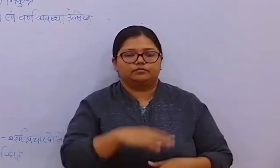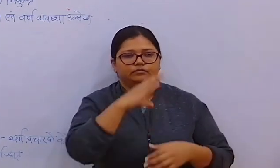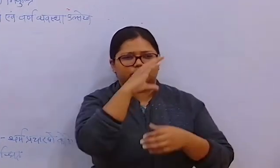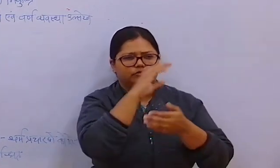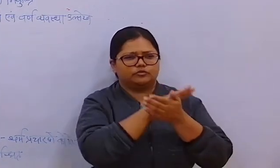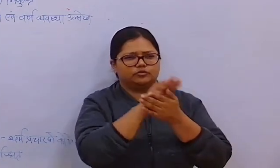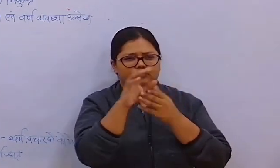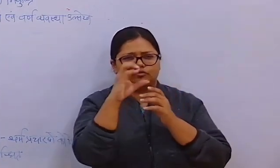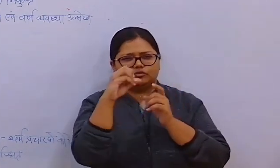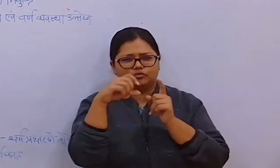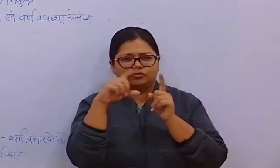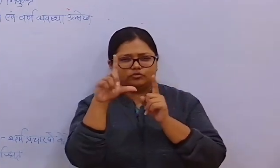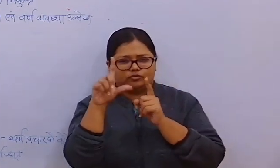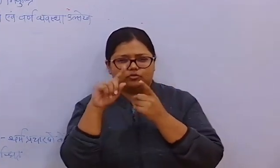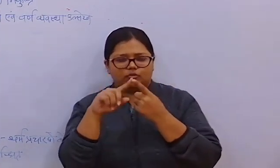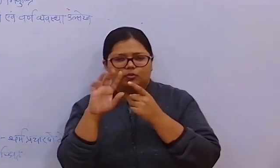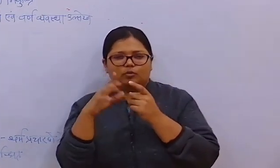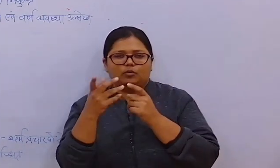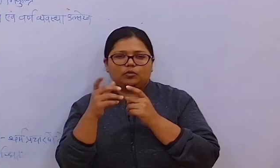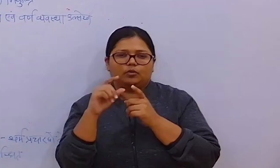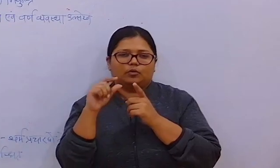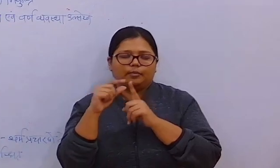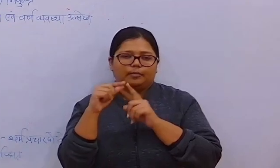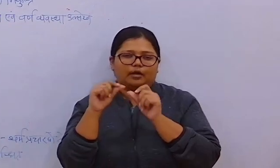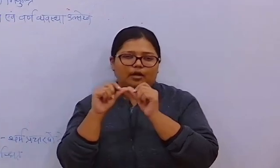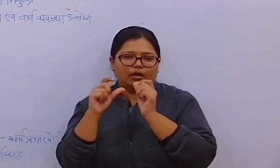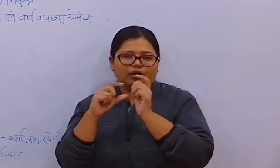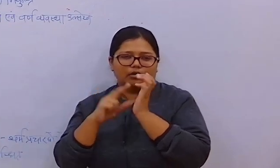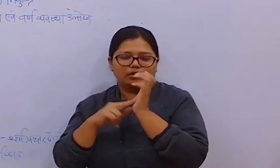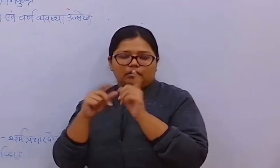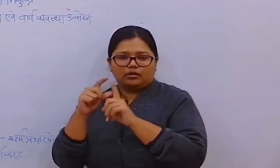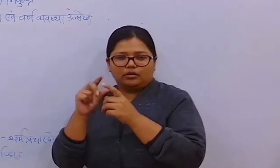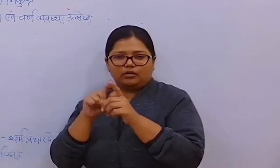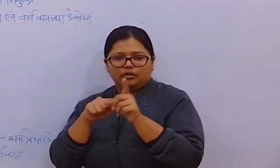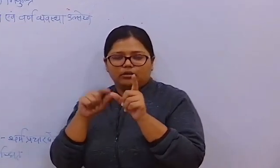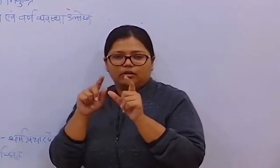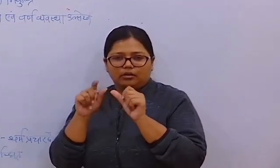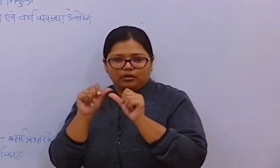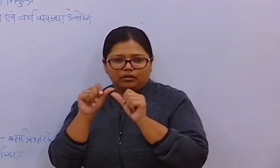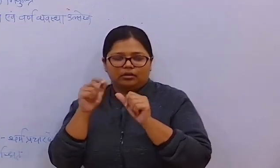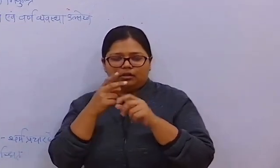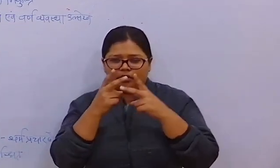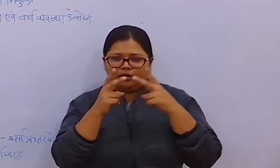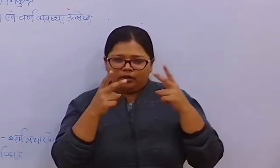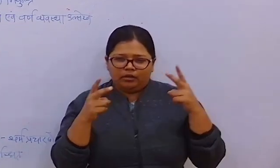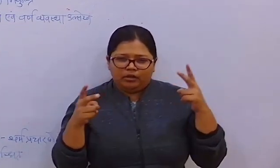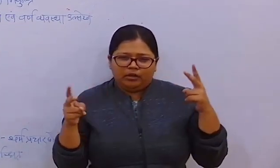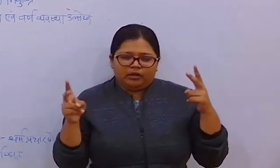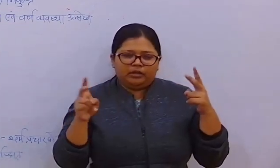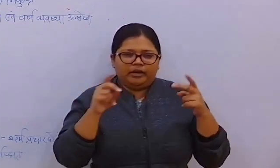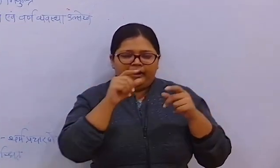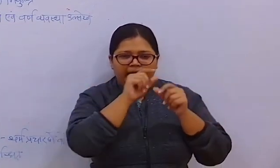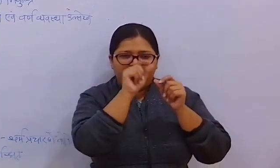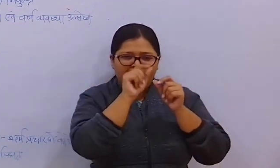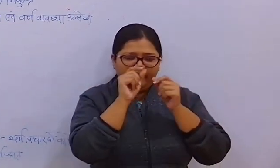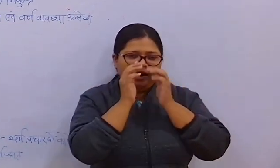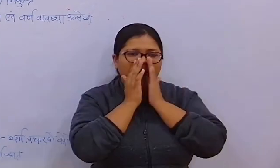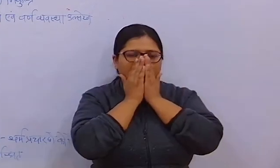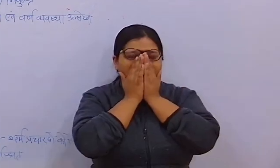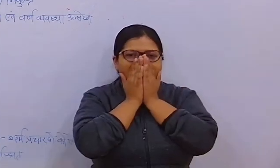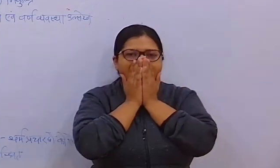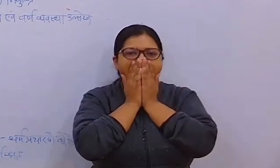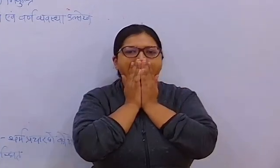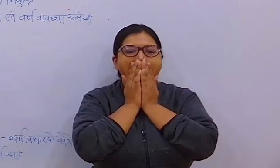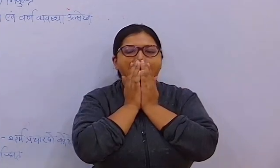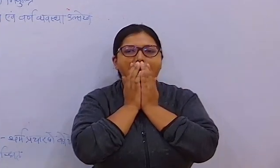चेर, पांड्य, ये हम सब दक्षिण इधर पढ़ेंगे साइड में जब आएंगे, तो अभी फिलहाल आप बस इतना याद रखो कि द्वितीय वाले जो अभिलेख